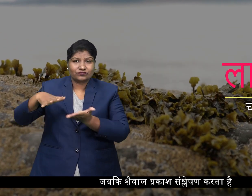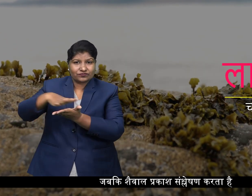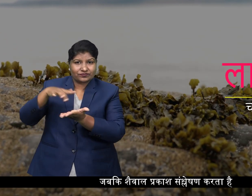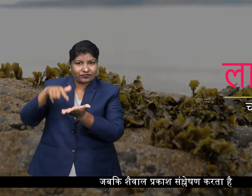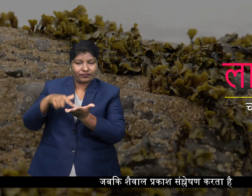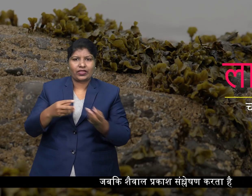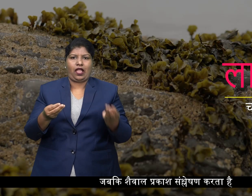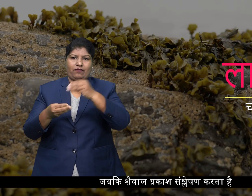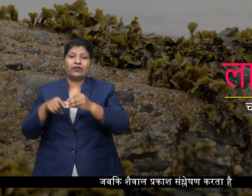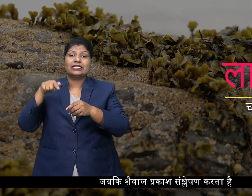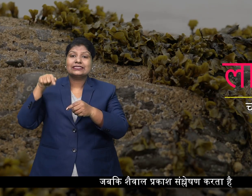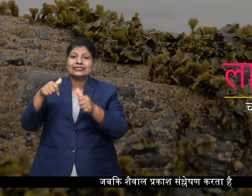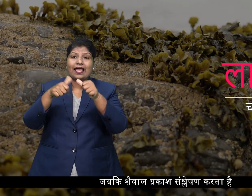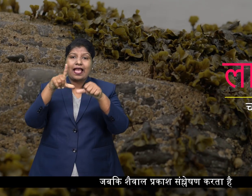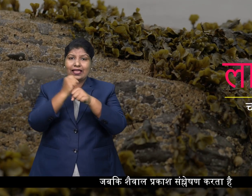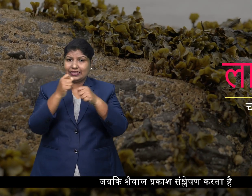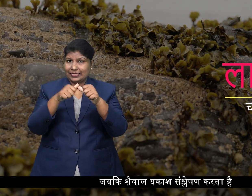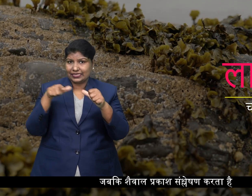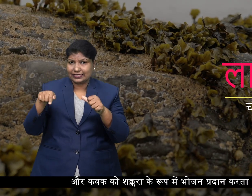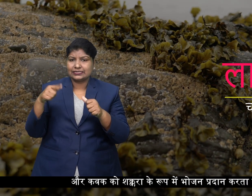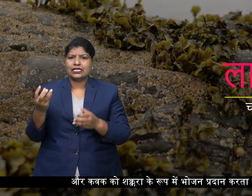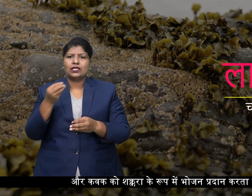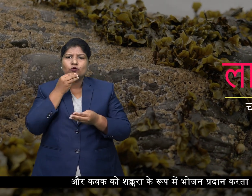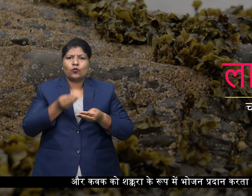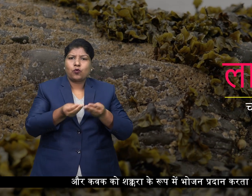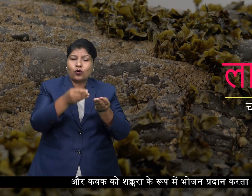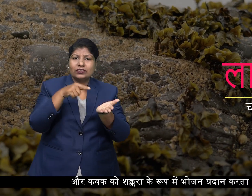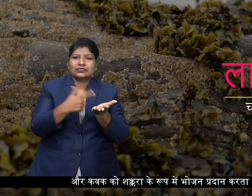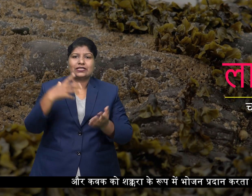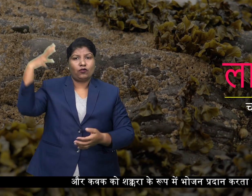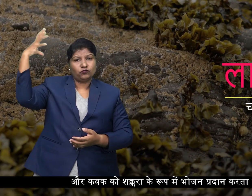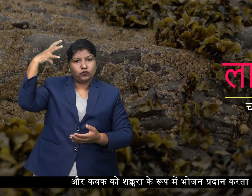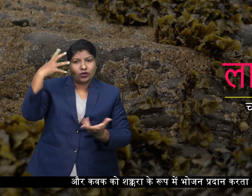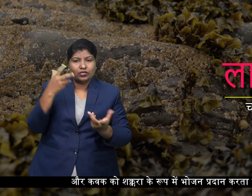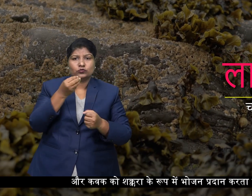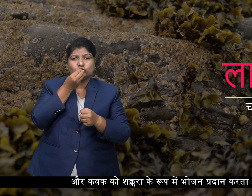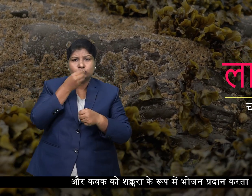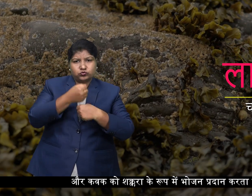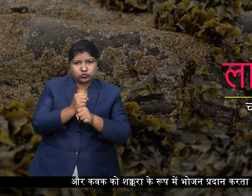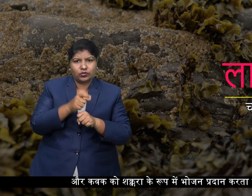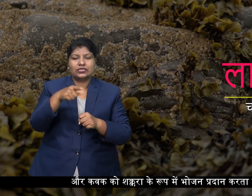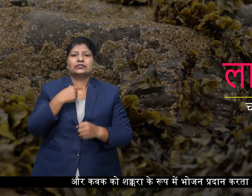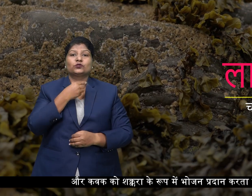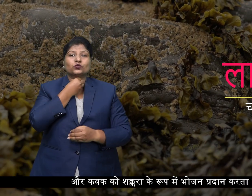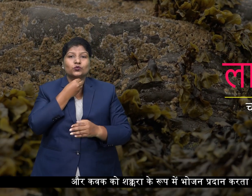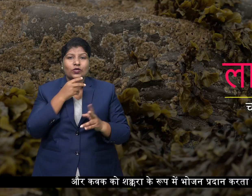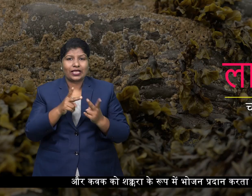प्रकाश संश्लेषण करता है और कवक को शर्करा के रूप में भोजन प्रदान करता है।